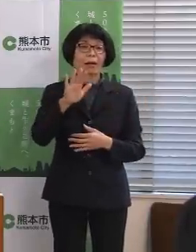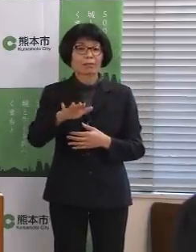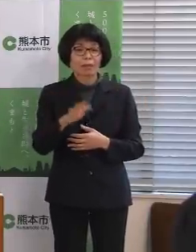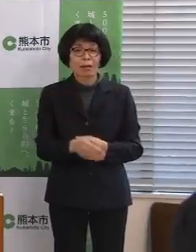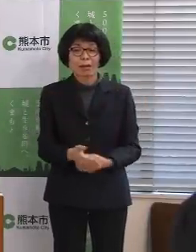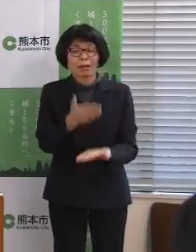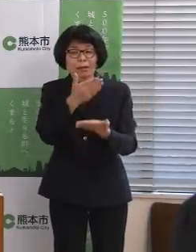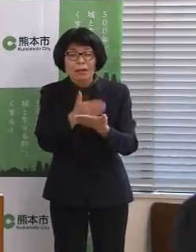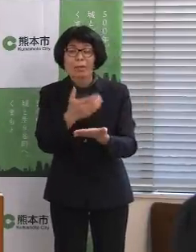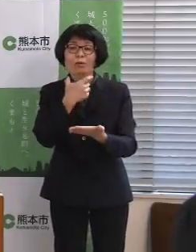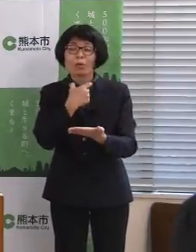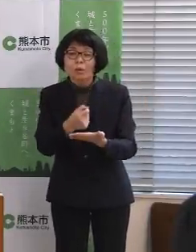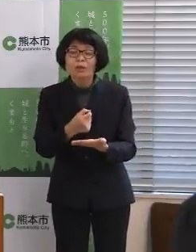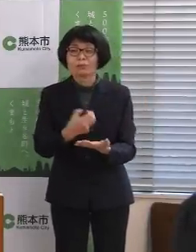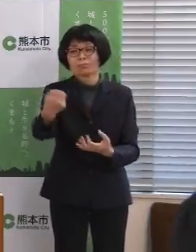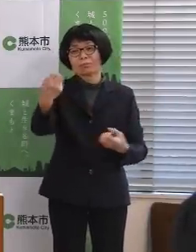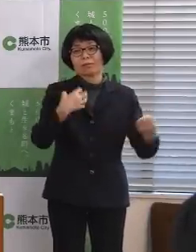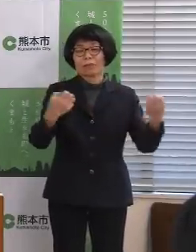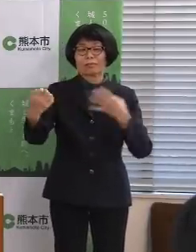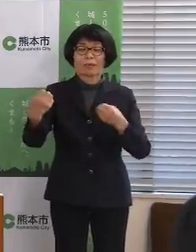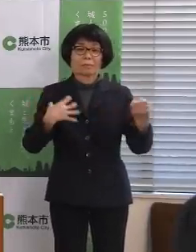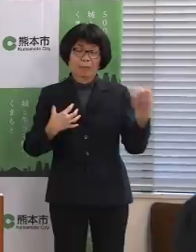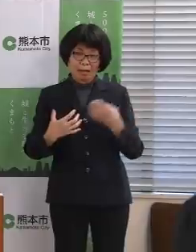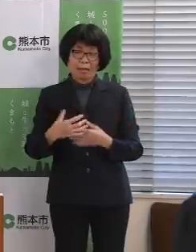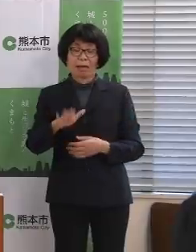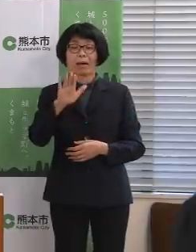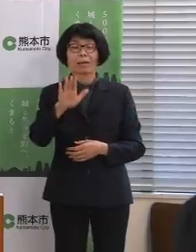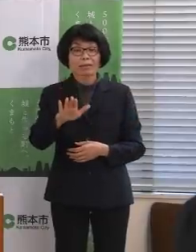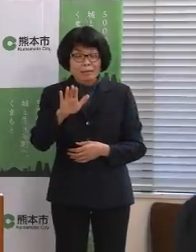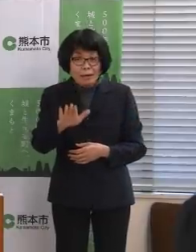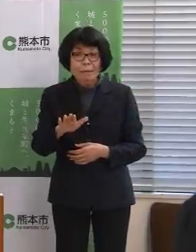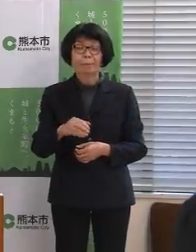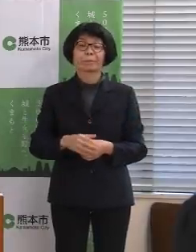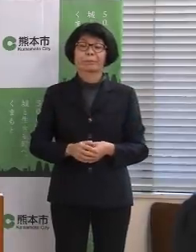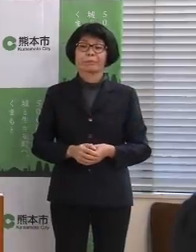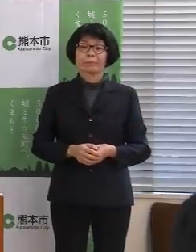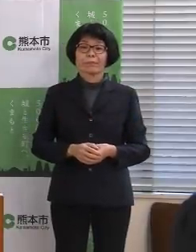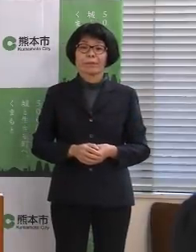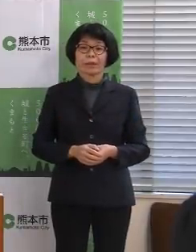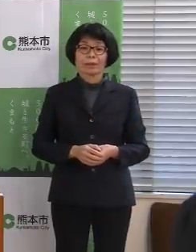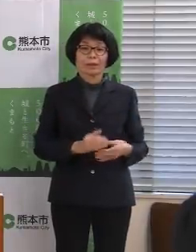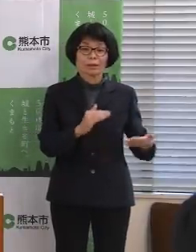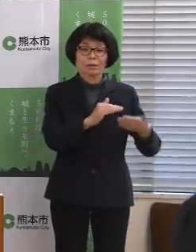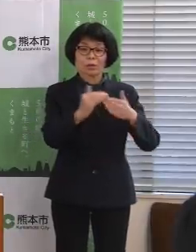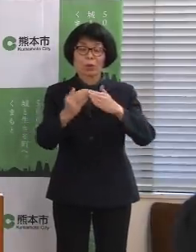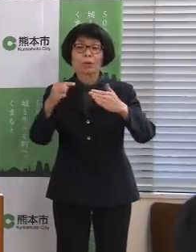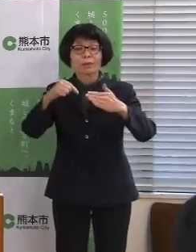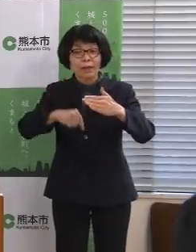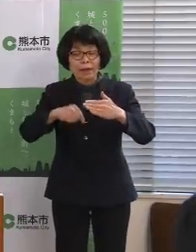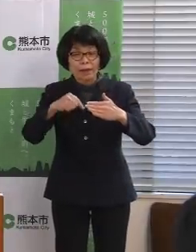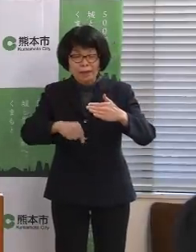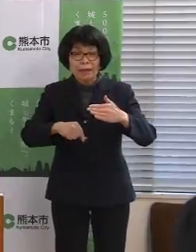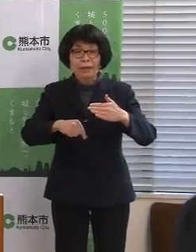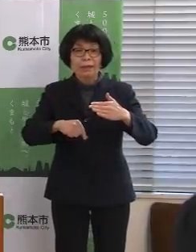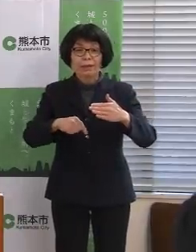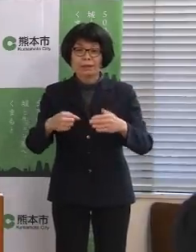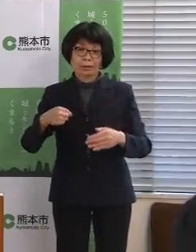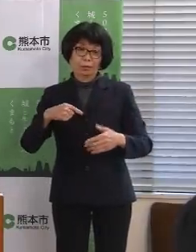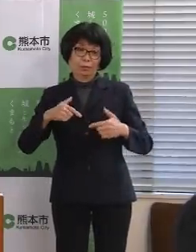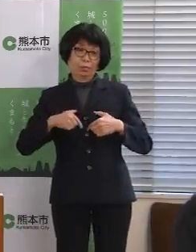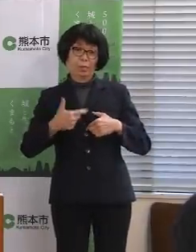く求める声が寄せられておりますことから各町内自治会へ依頼をし